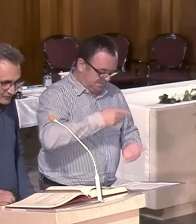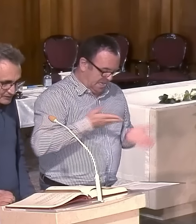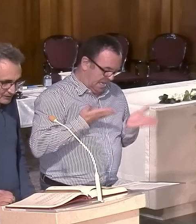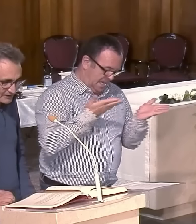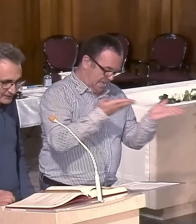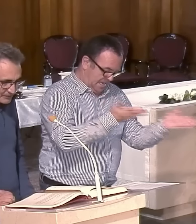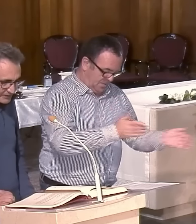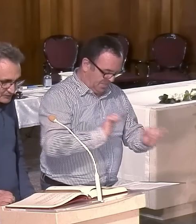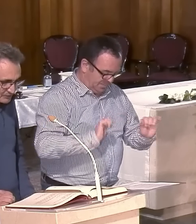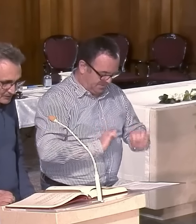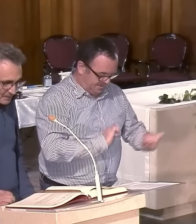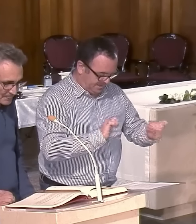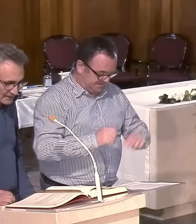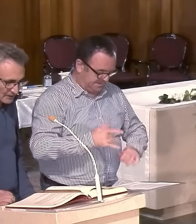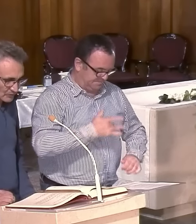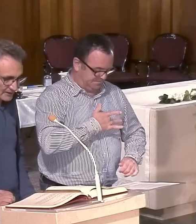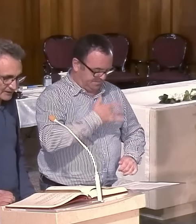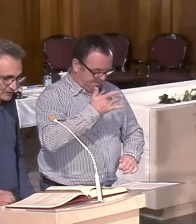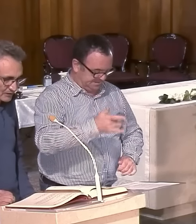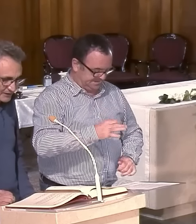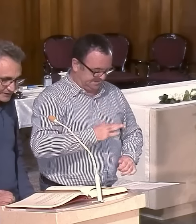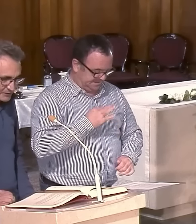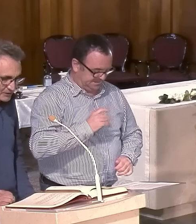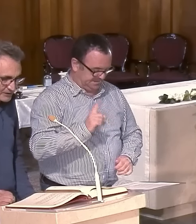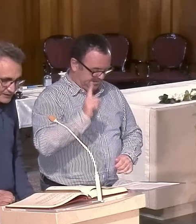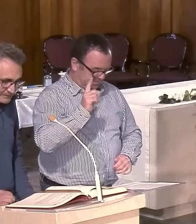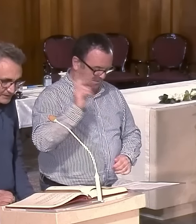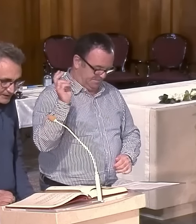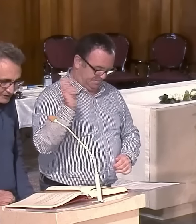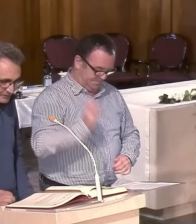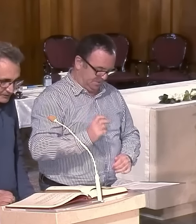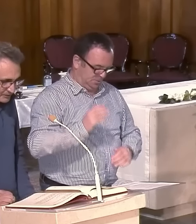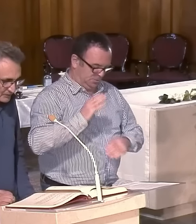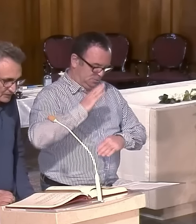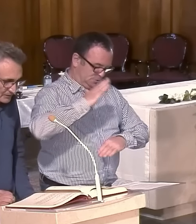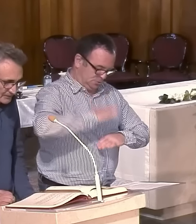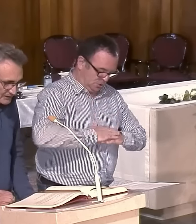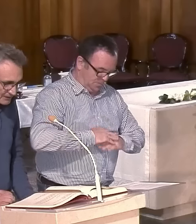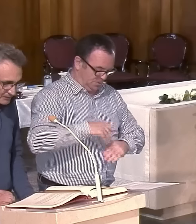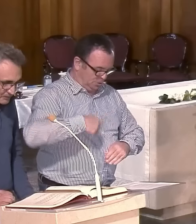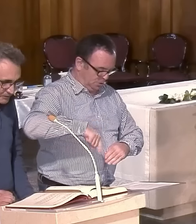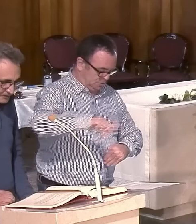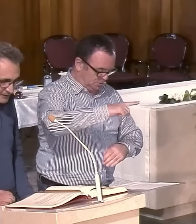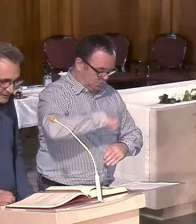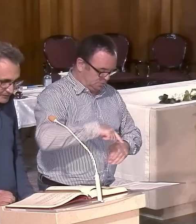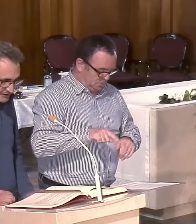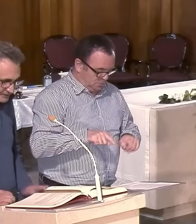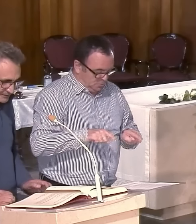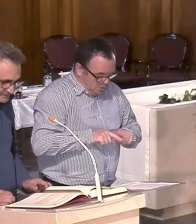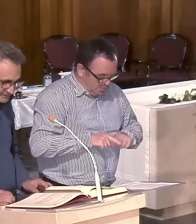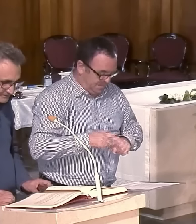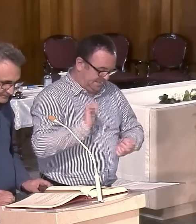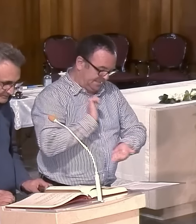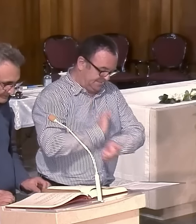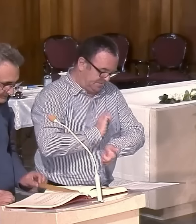es el nuestro auxilio y escudo. Que tu misericordia, Señor, venga sobre nosotros, como lo esperamos en